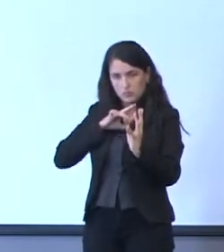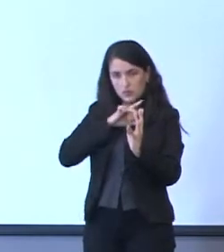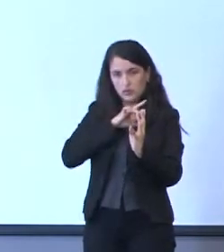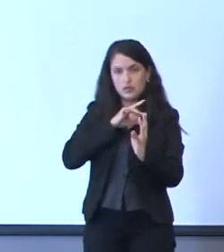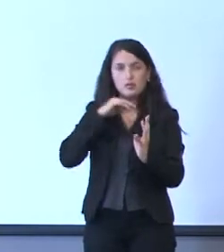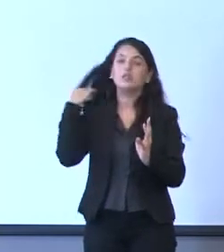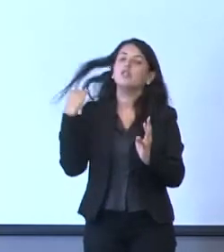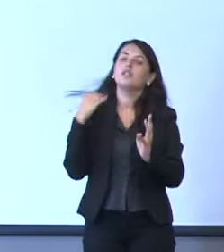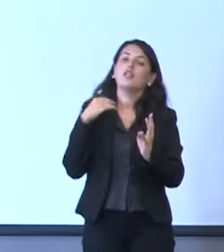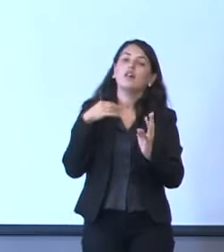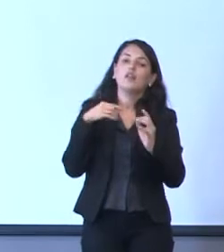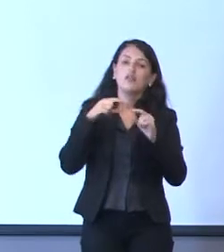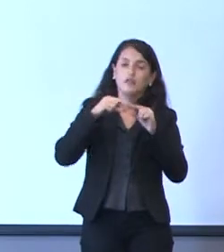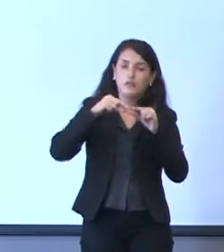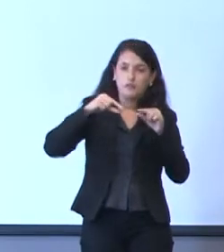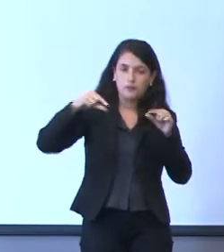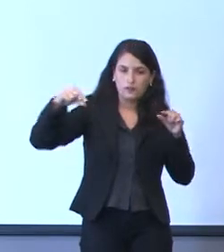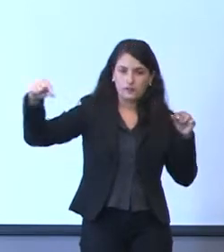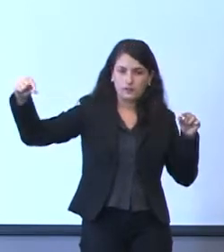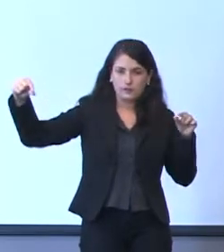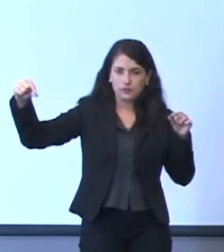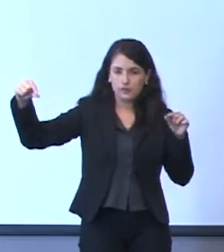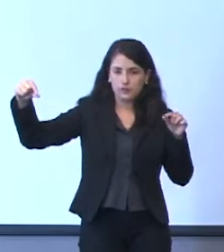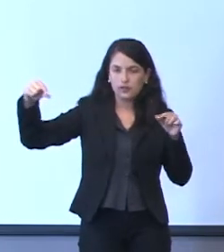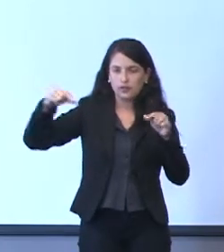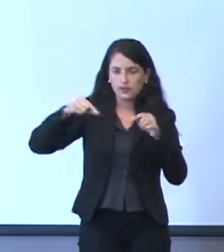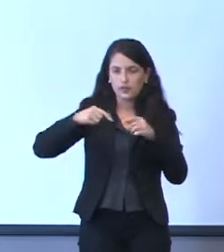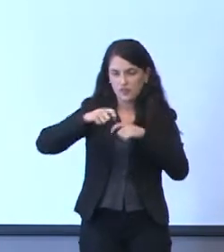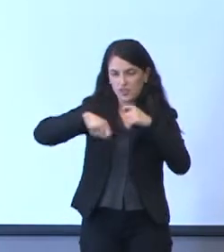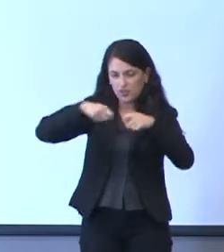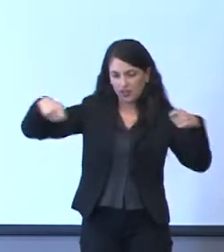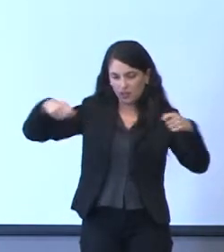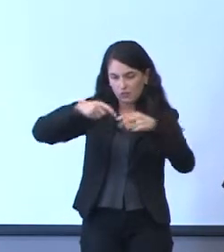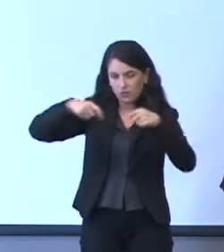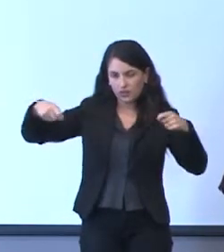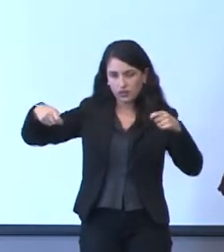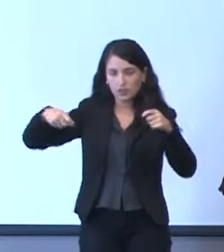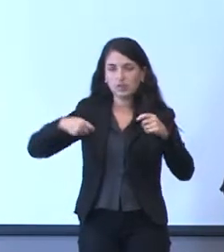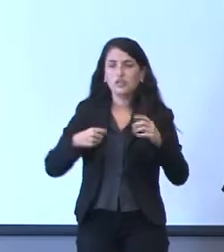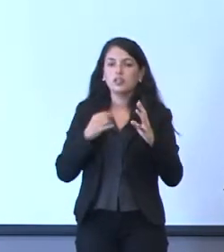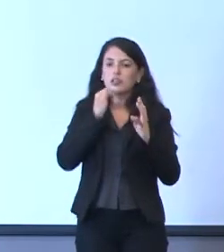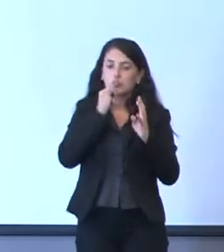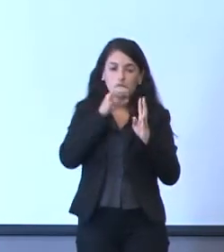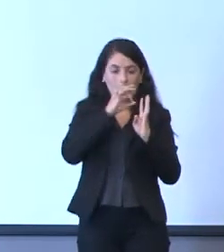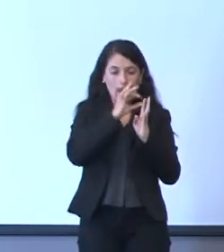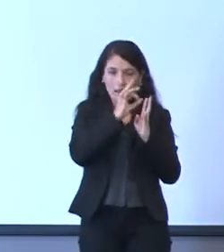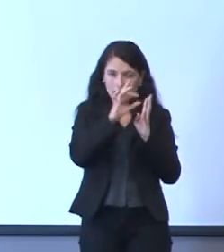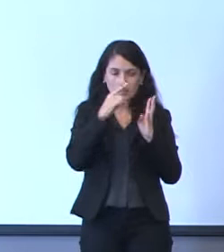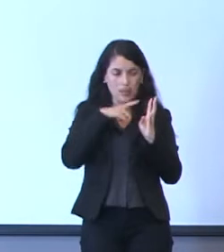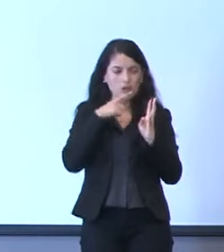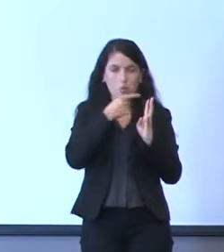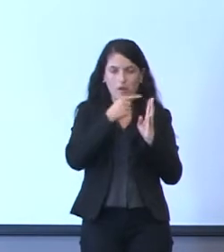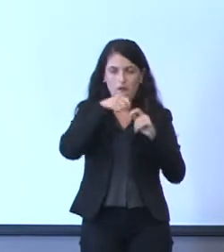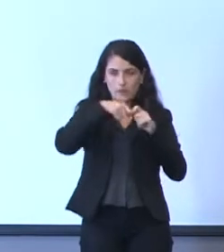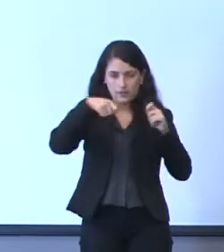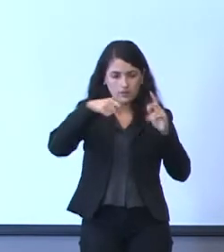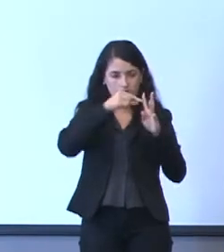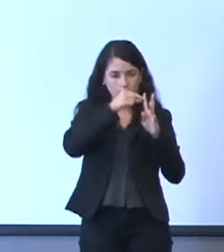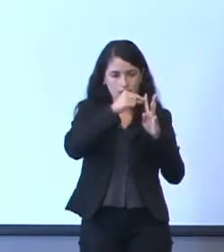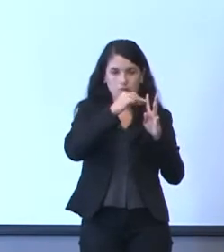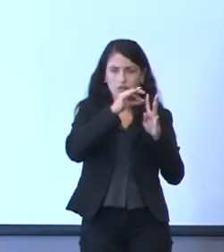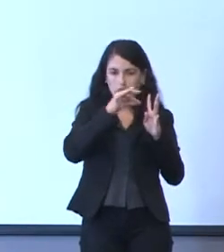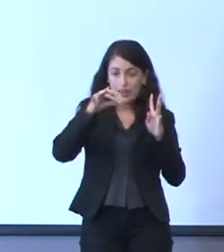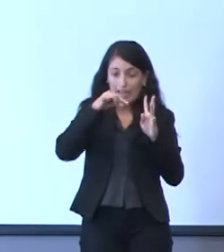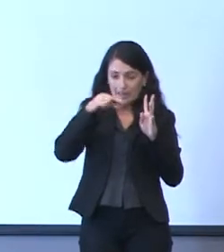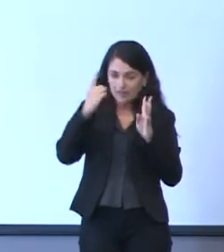das crianças leva a sua fita para a mão da criança com deficiência. Então, cada criança tem uma fita que também está na mão da criança com